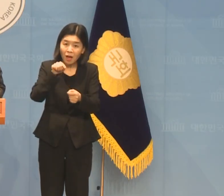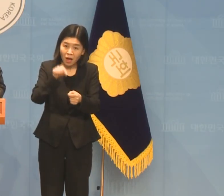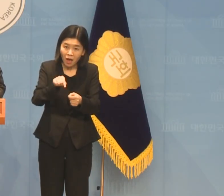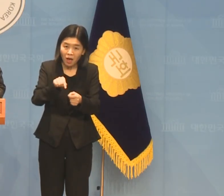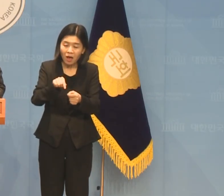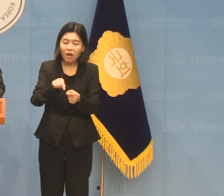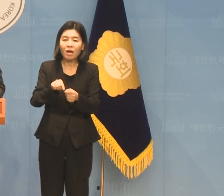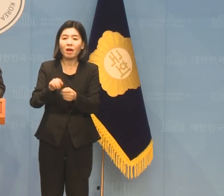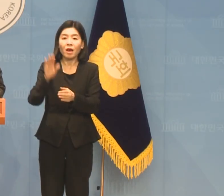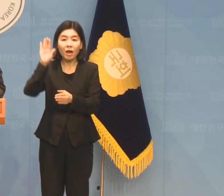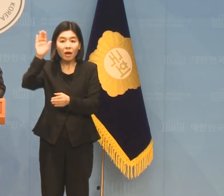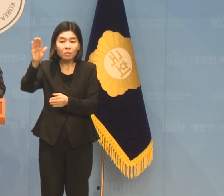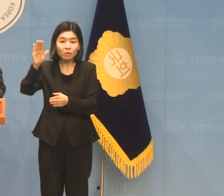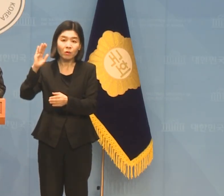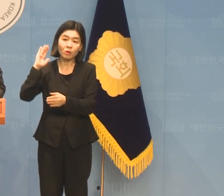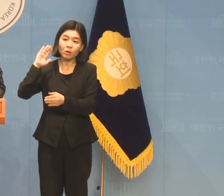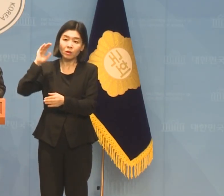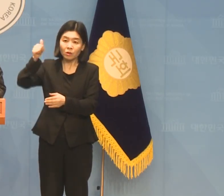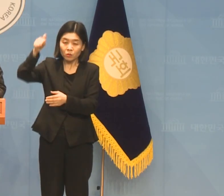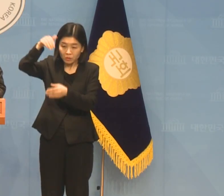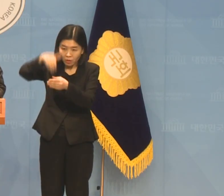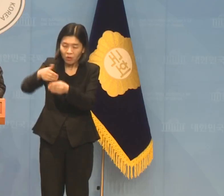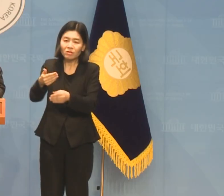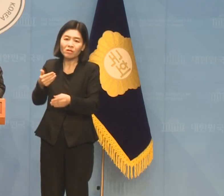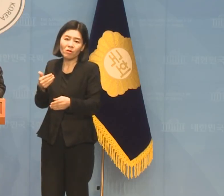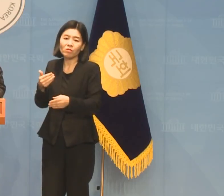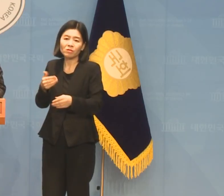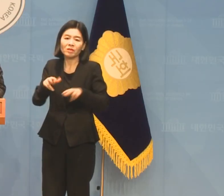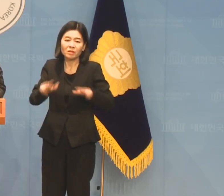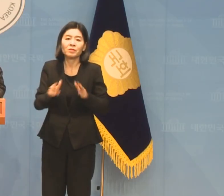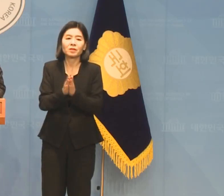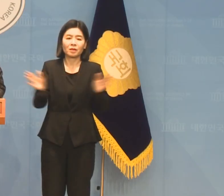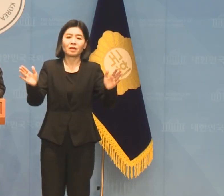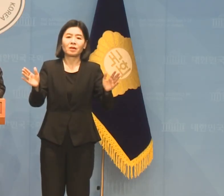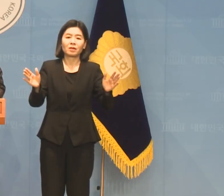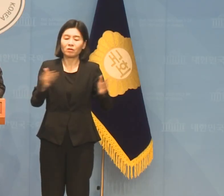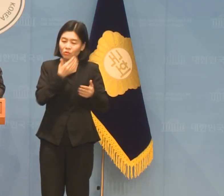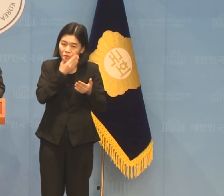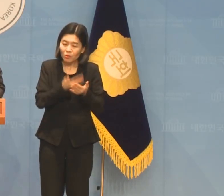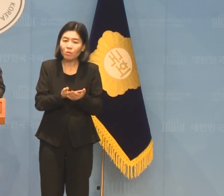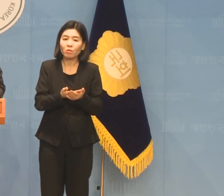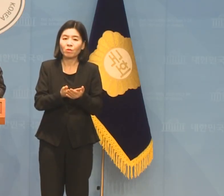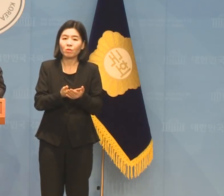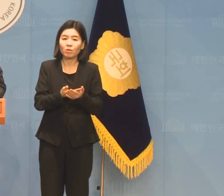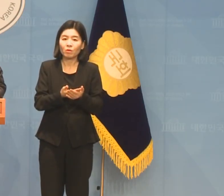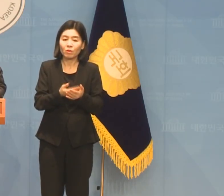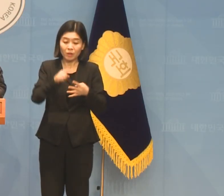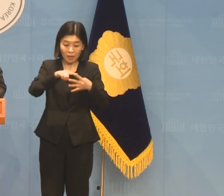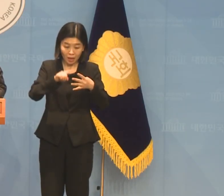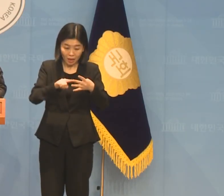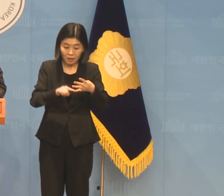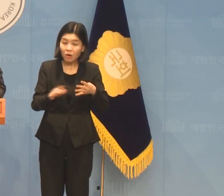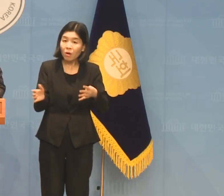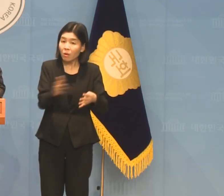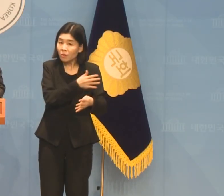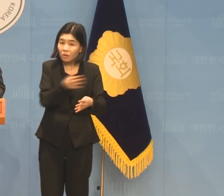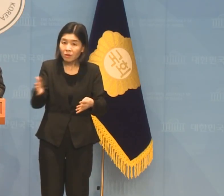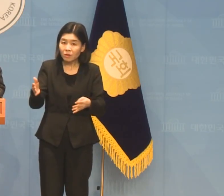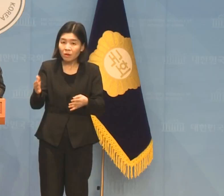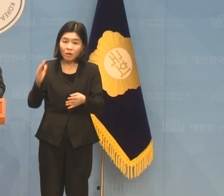임하는 최소한의 시작입니다. 이것 없이 선거를 치르면 결과는 불을 보듯